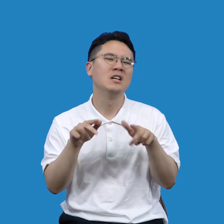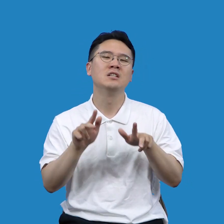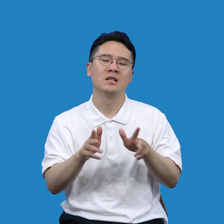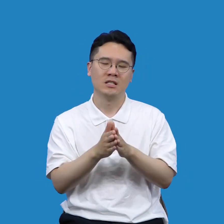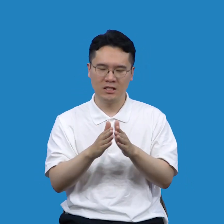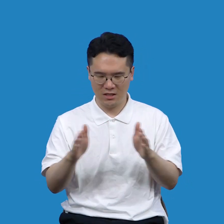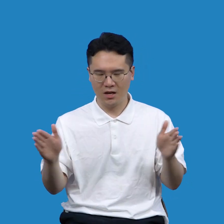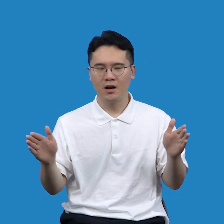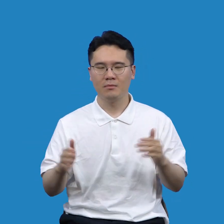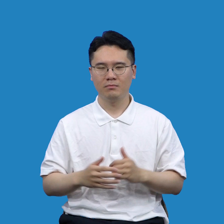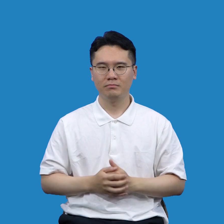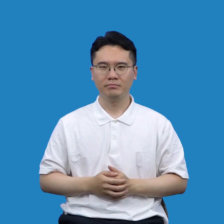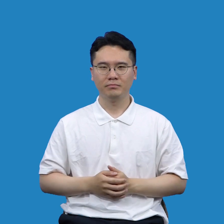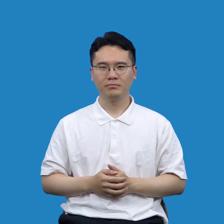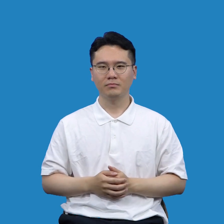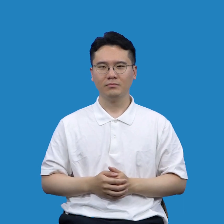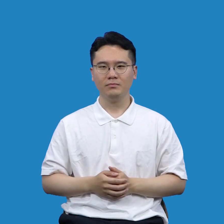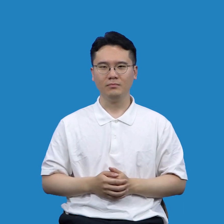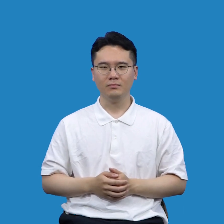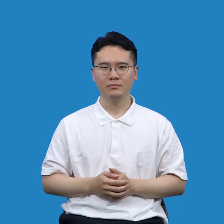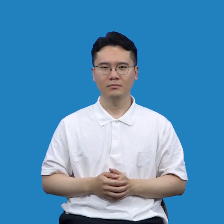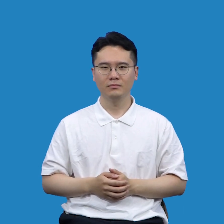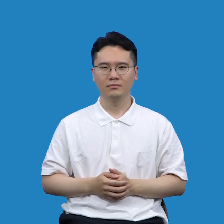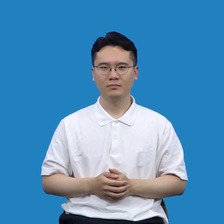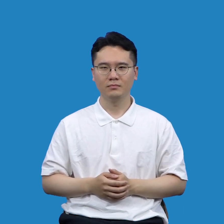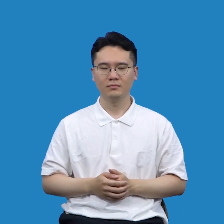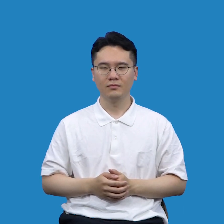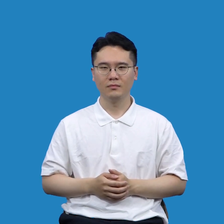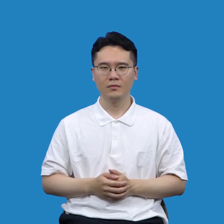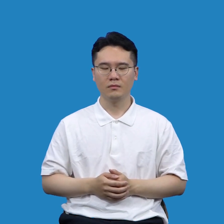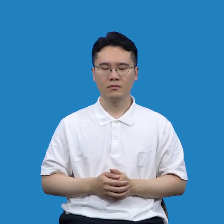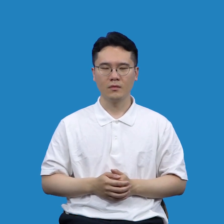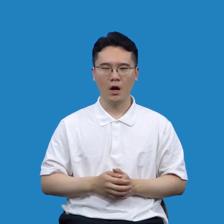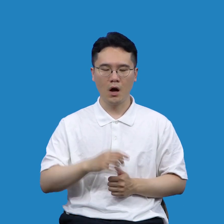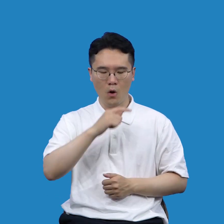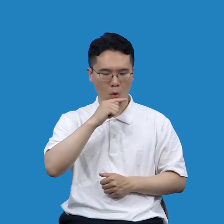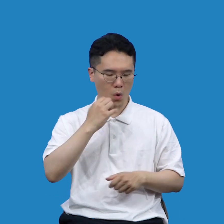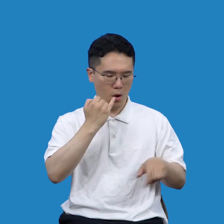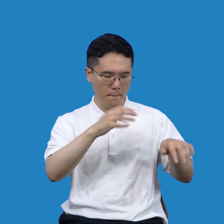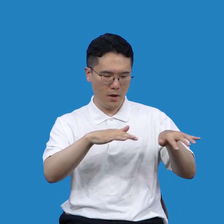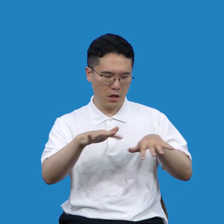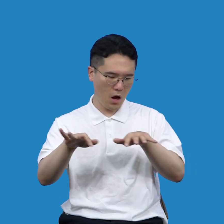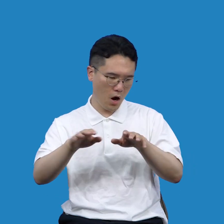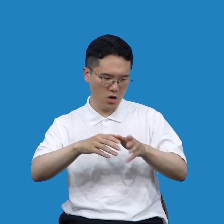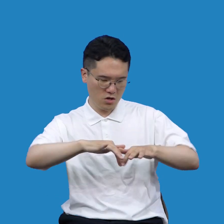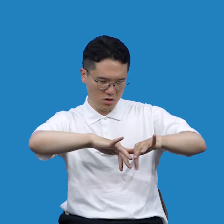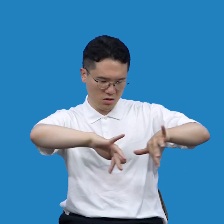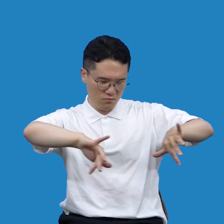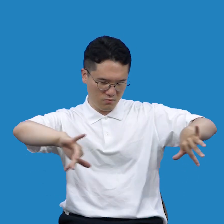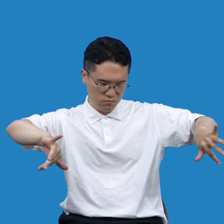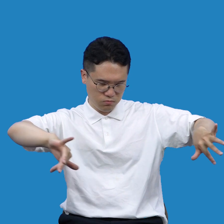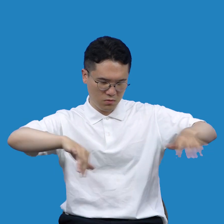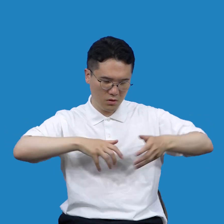시작이었습니다. 잠시 후 홍해 바다를 열고 건넌 것도 은혜였습니다.